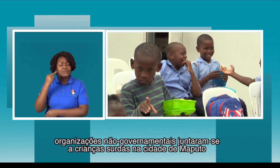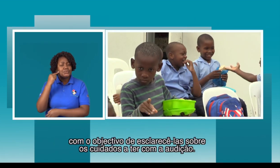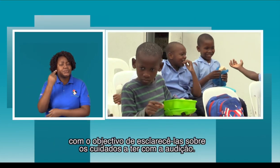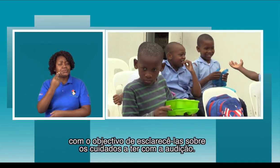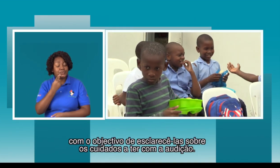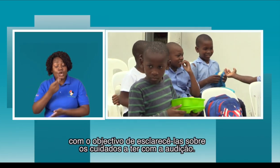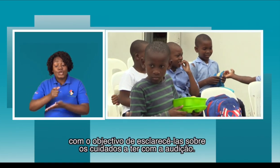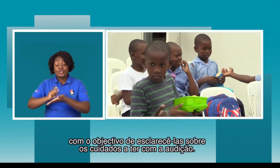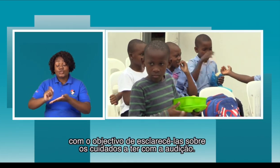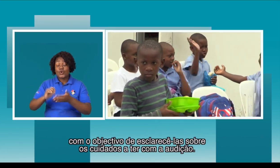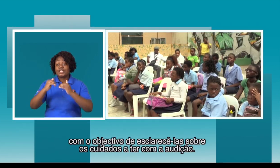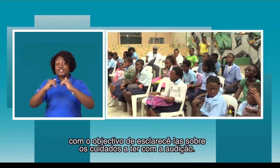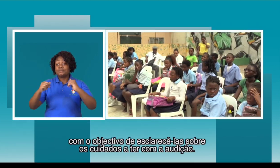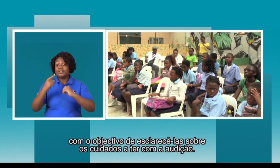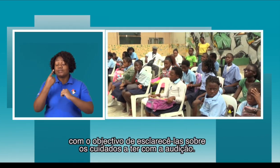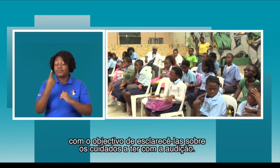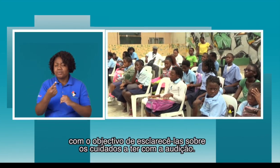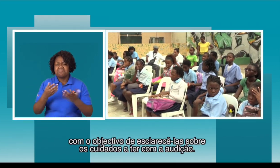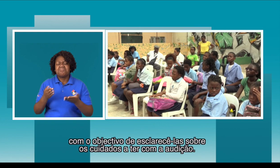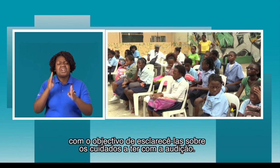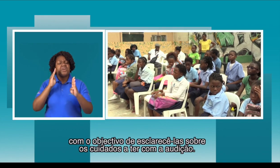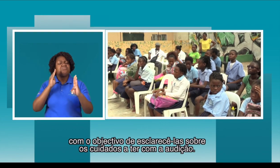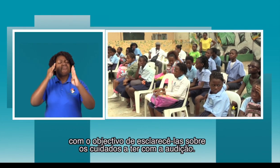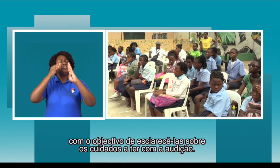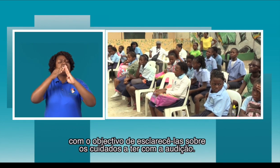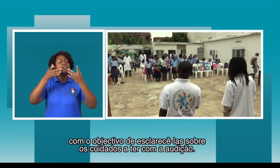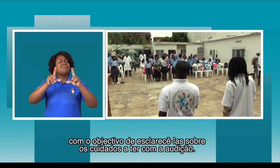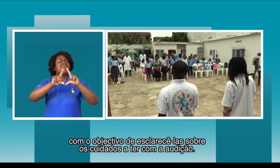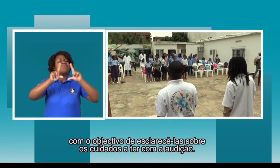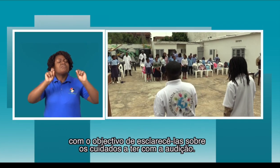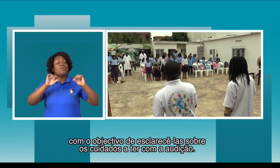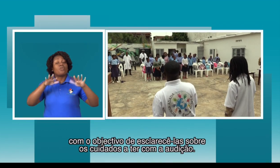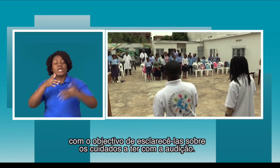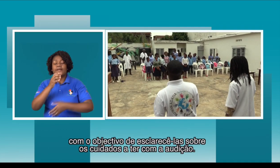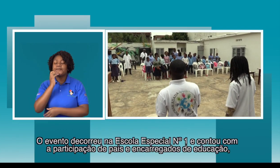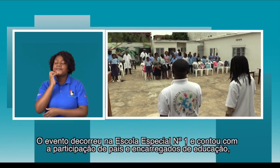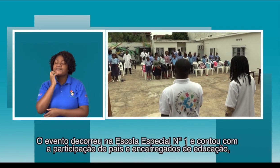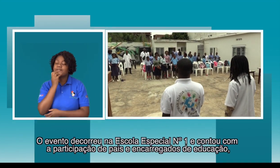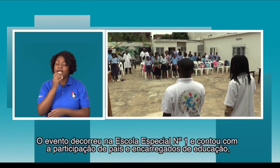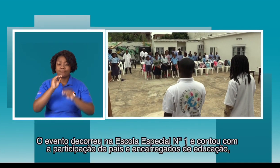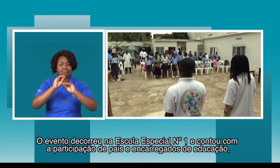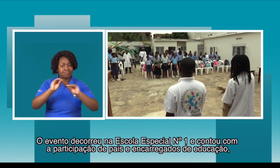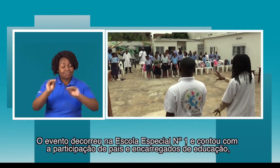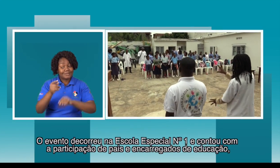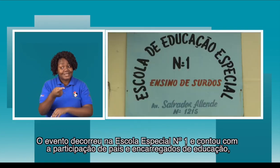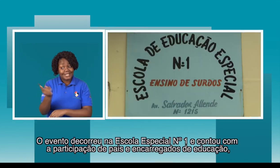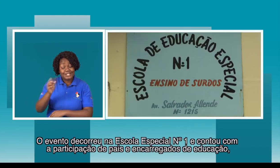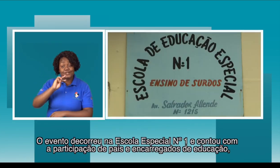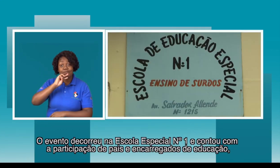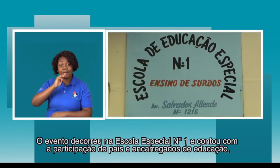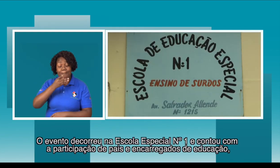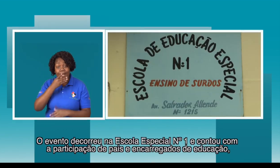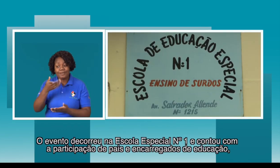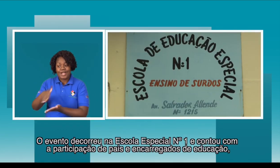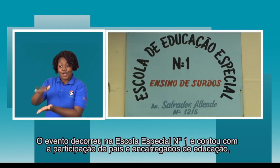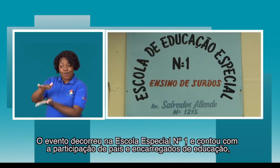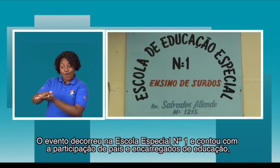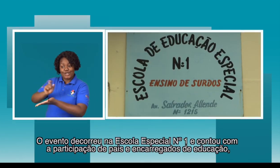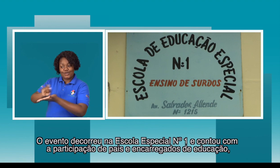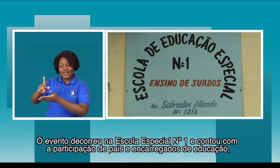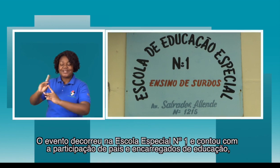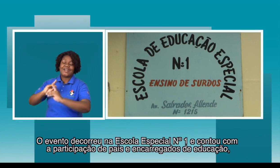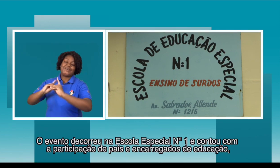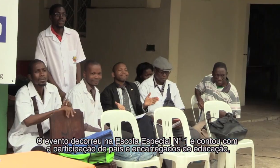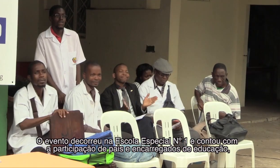Maputo com o objetivo de esclarecê-las sobre os cuidados a ter com a audição. O evento decorreu na Escola Especial Nº